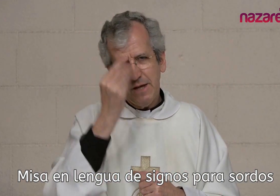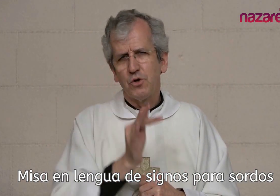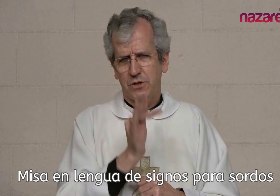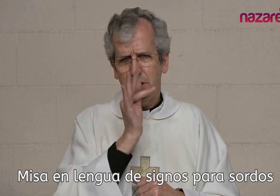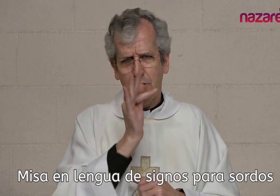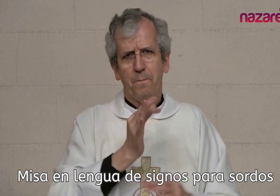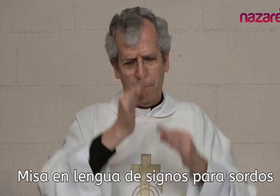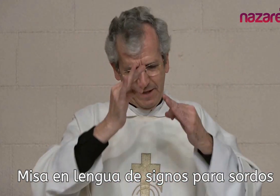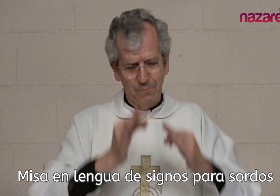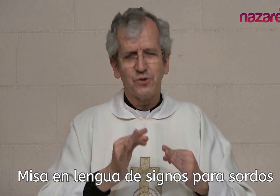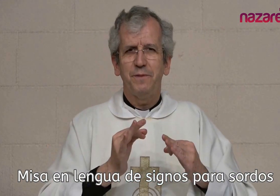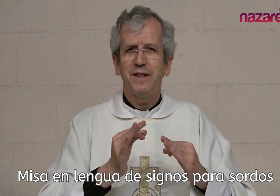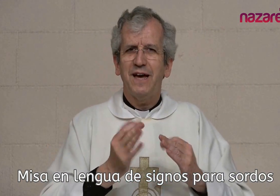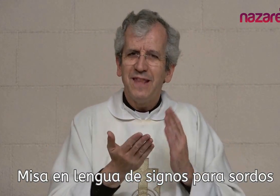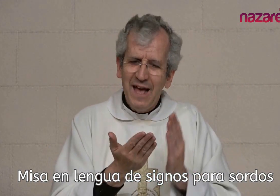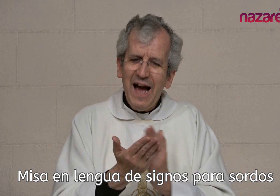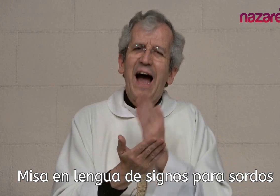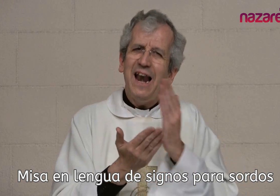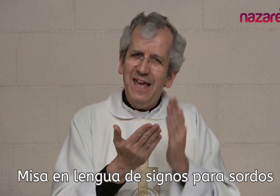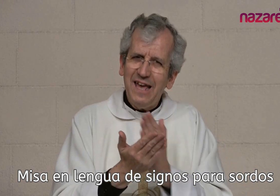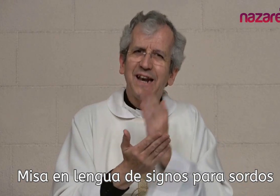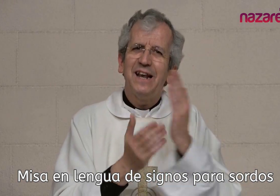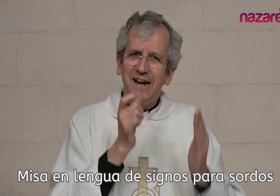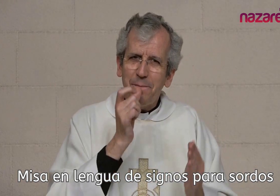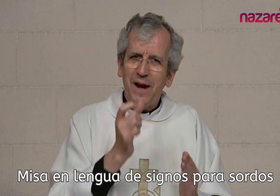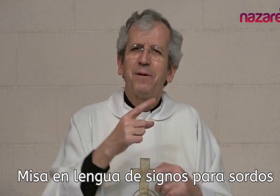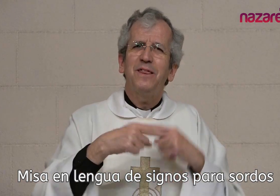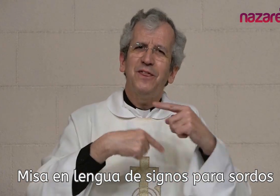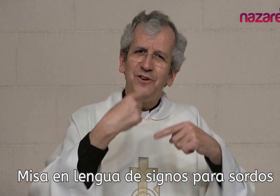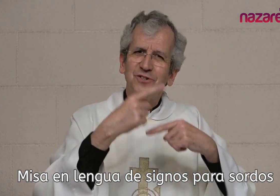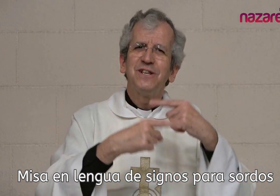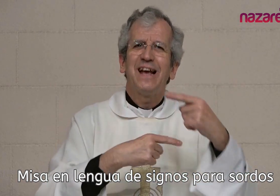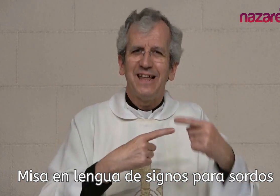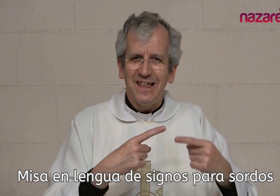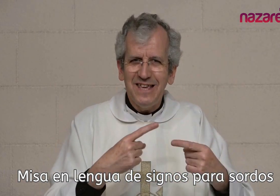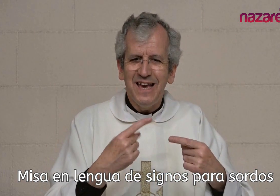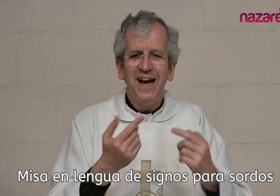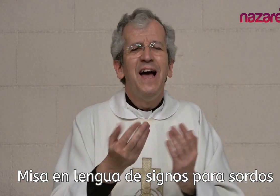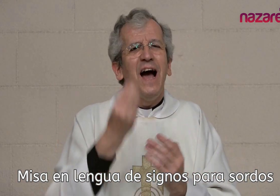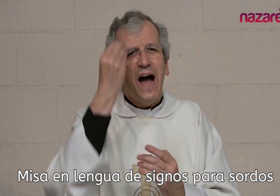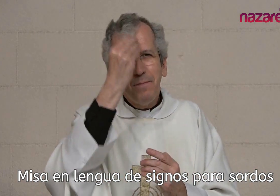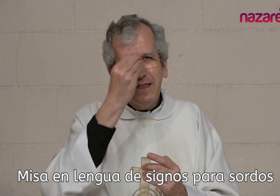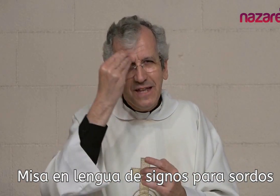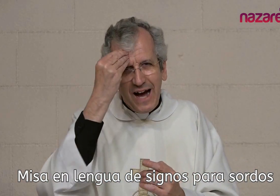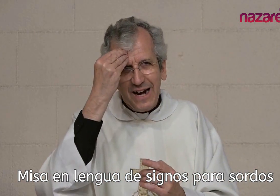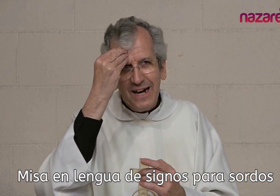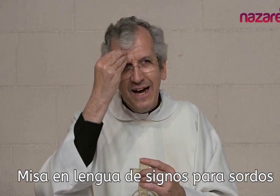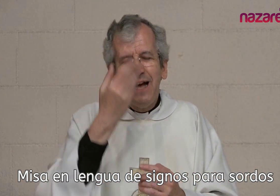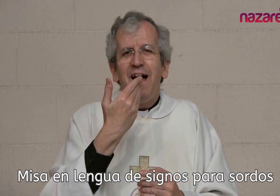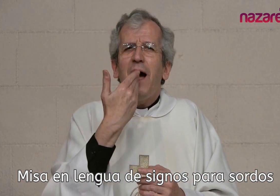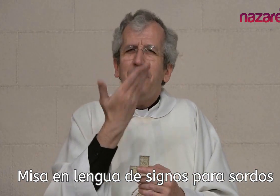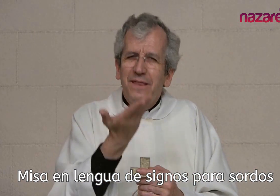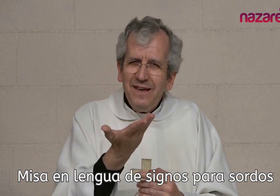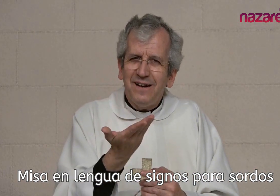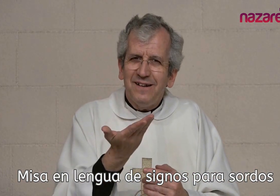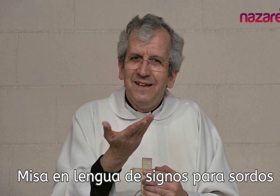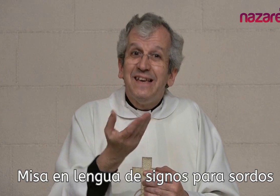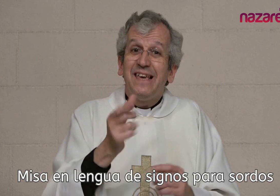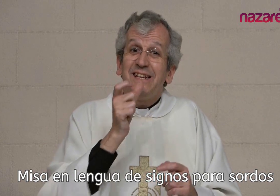Pensemos y comprometámonos de verdad a leer la palabra de Dios cada día, a meditarla, a pedir que